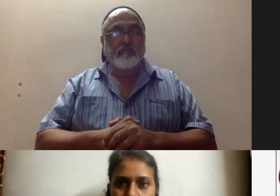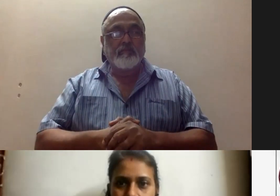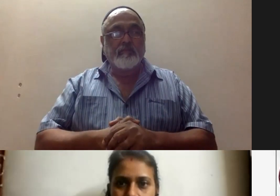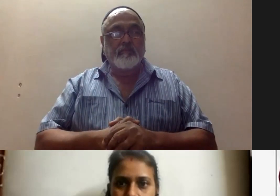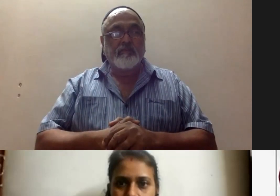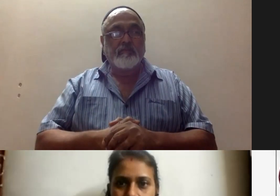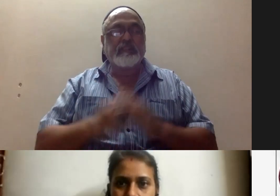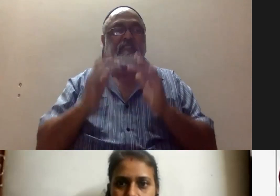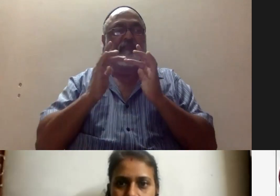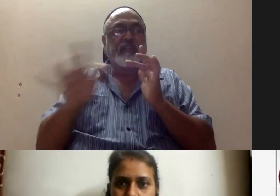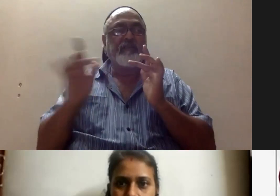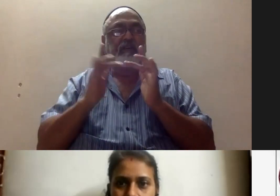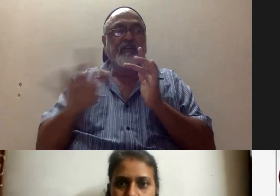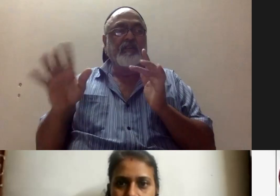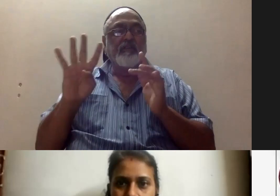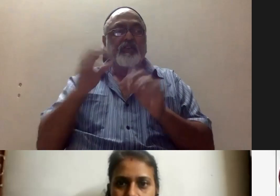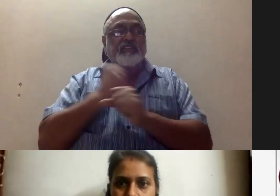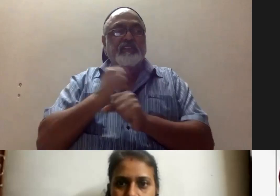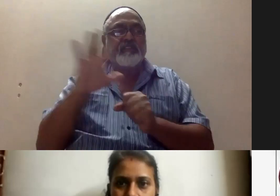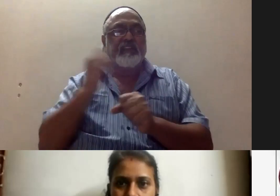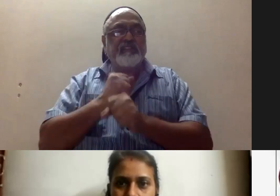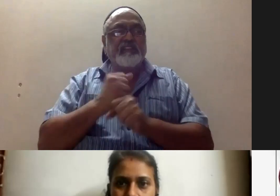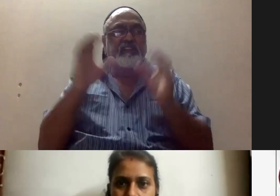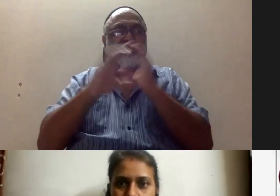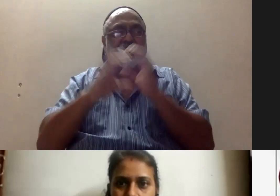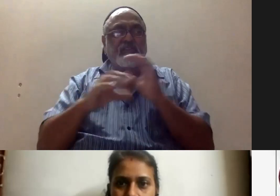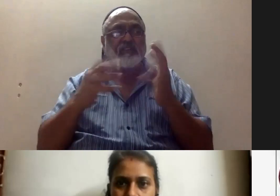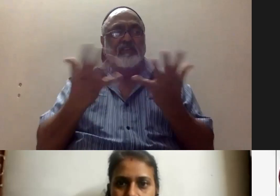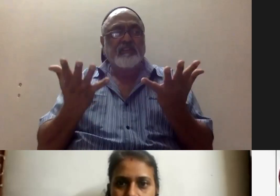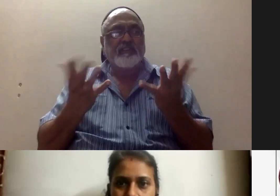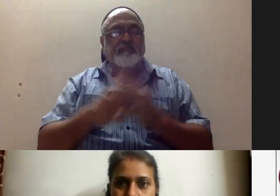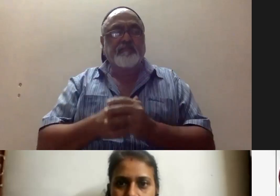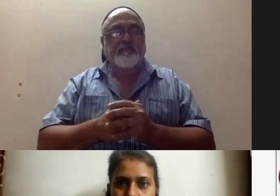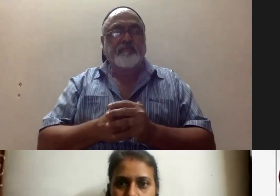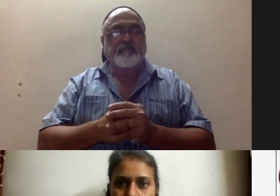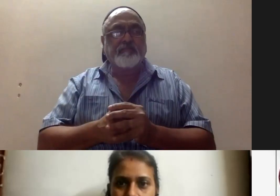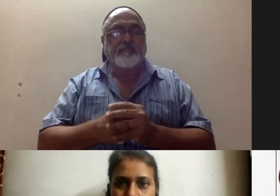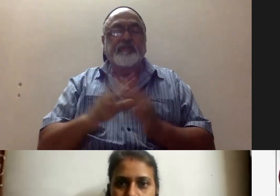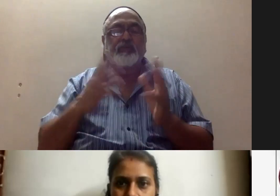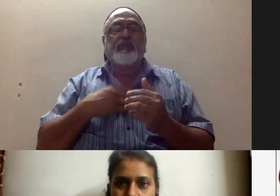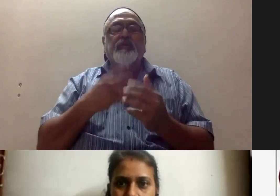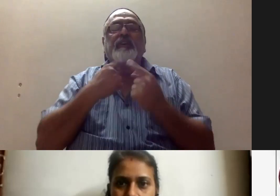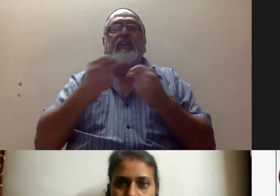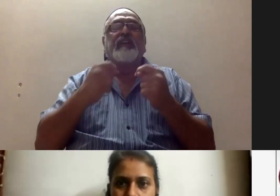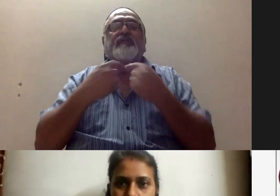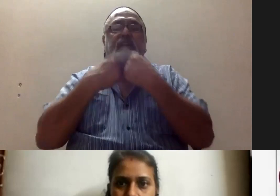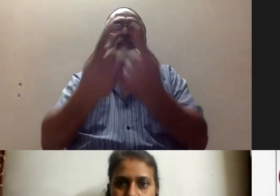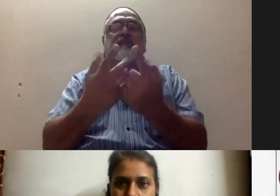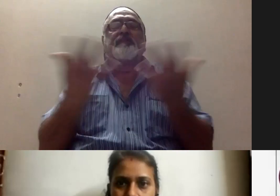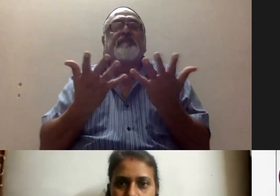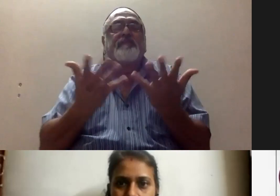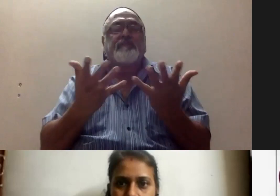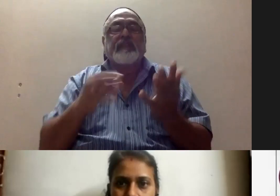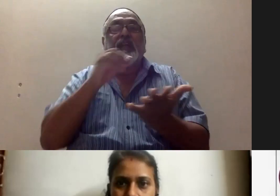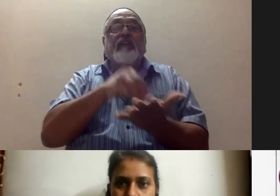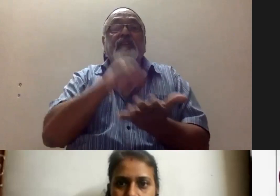सब 4G 5G। तो जो मैं कहना ये कोशिश कर रही थी कि आरक्षण